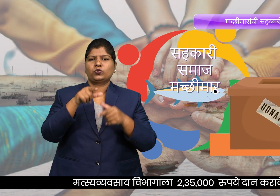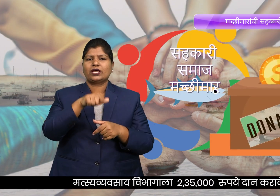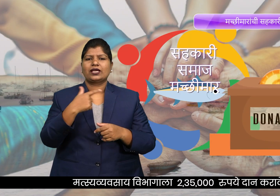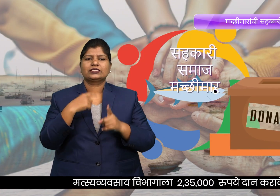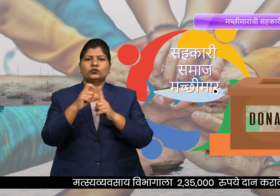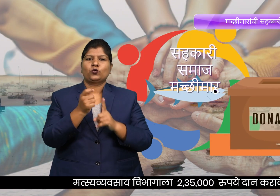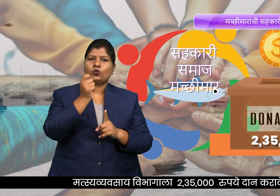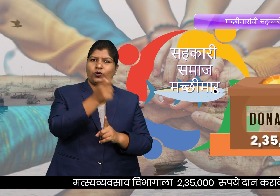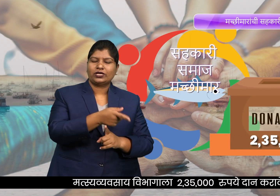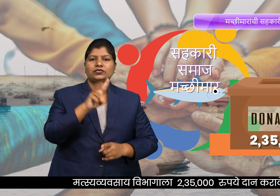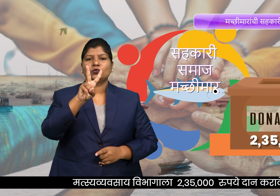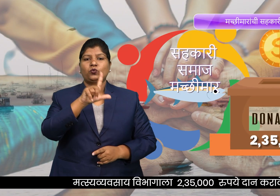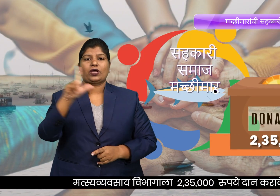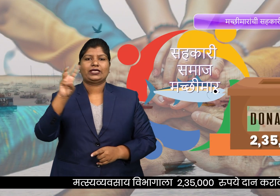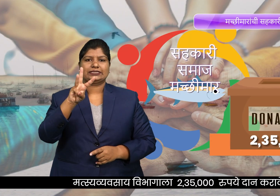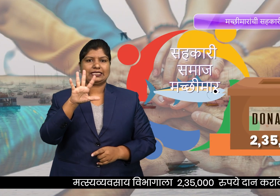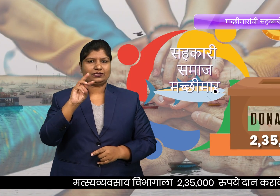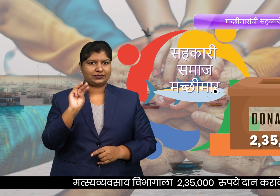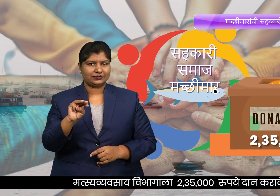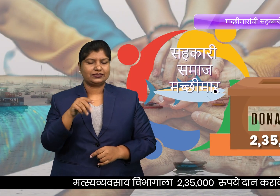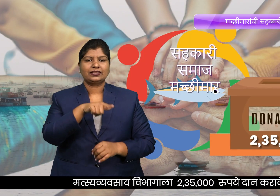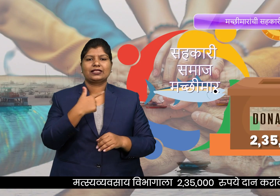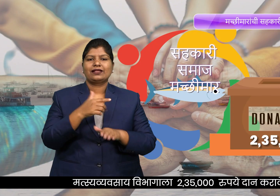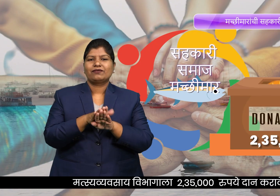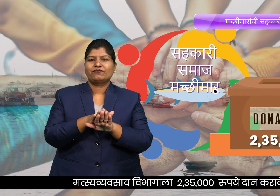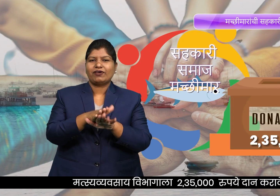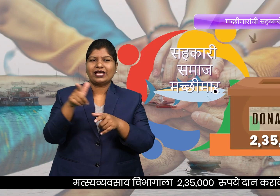विभागाला 2,35,000 रुपये दान करावेत.